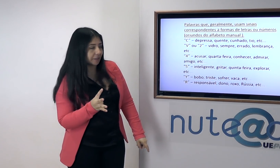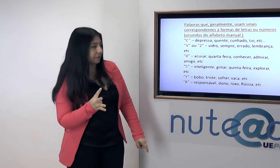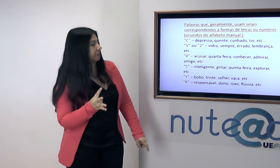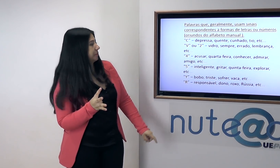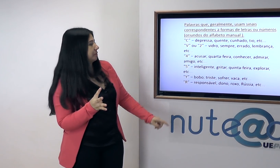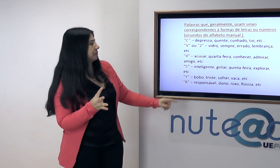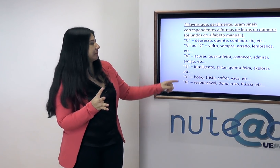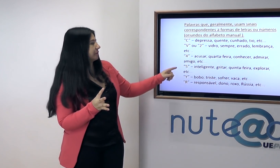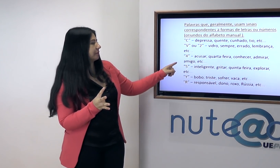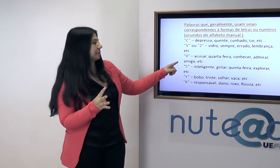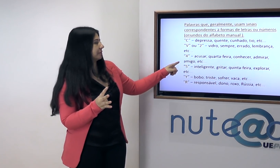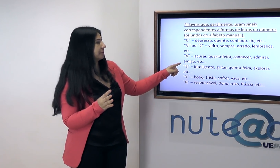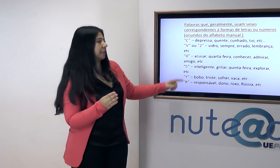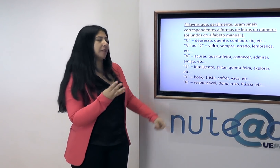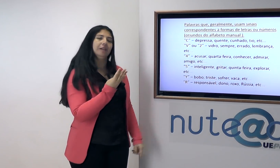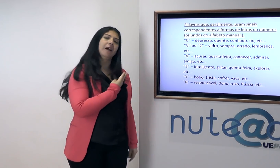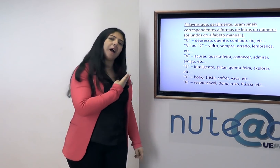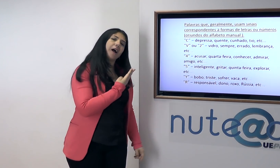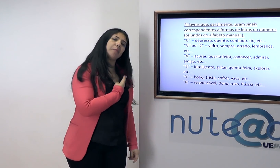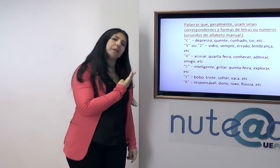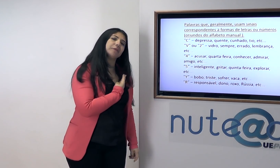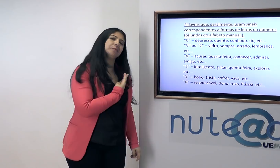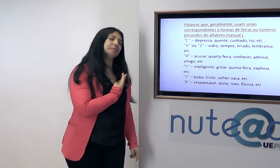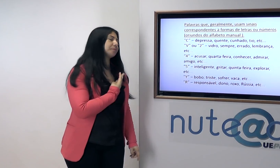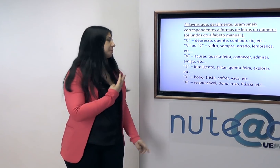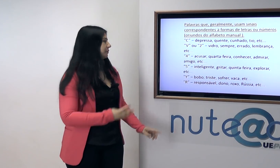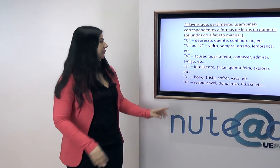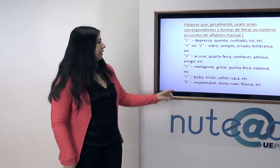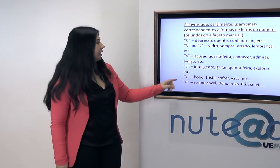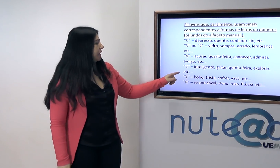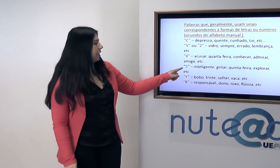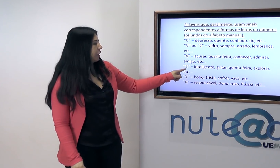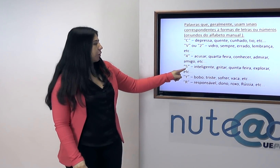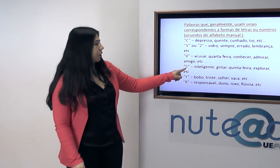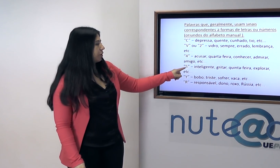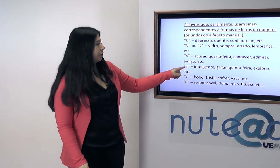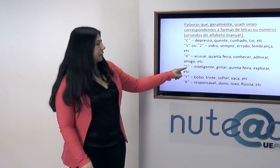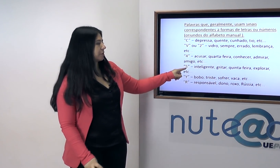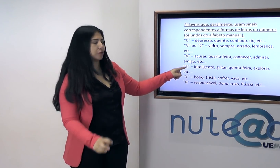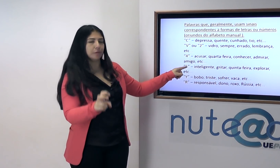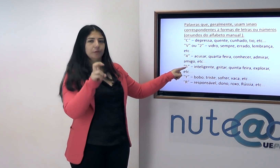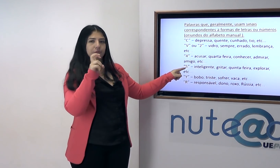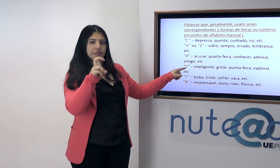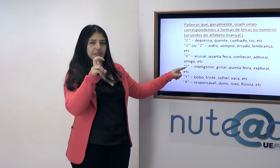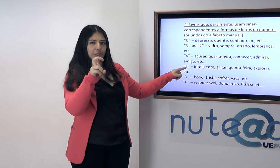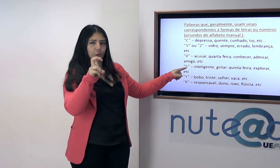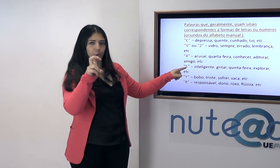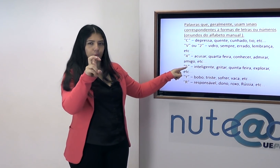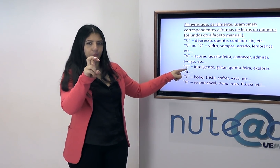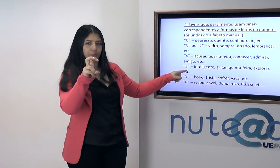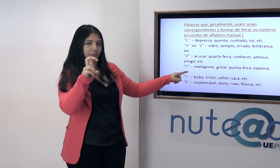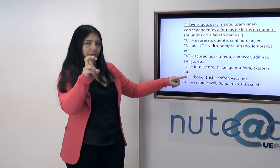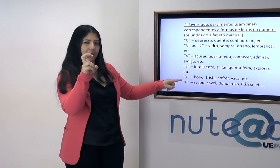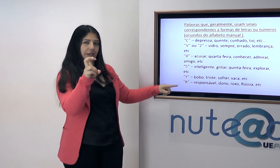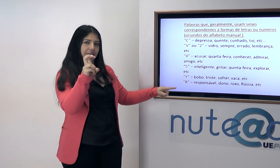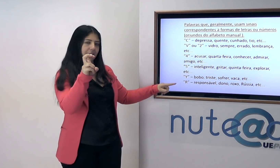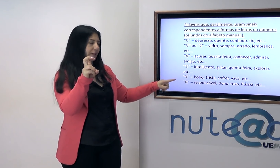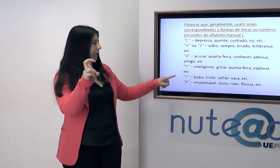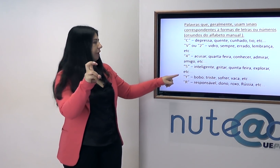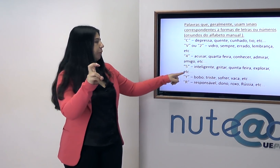Admirar. E amigo. Com a configuração de mão em 5, que é essa aqui, eu